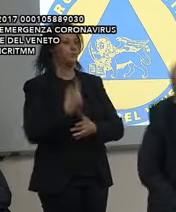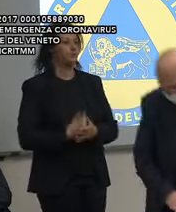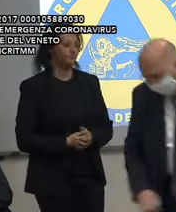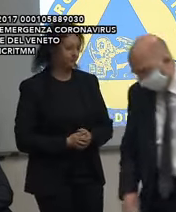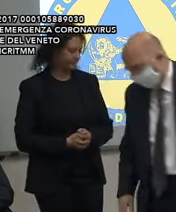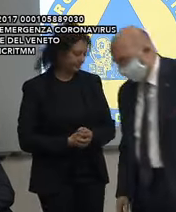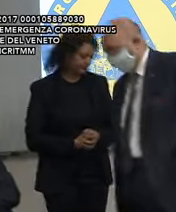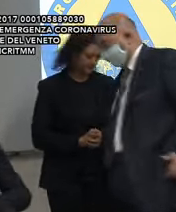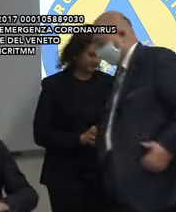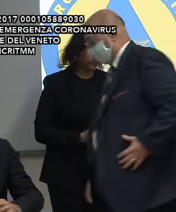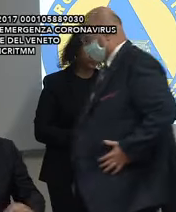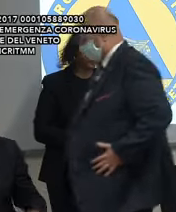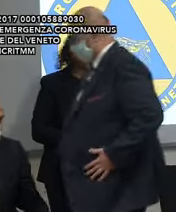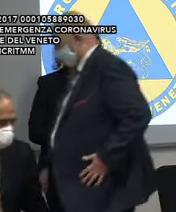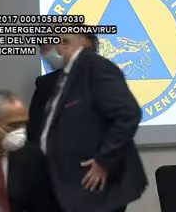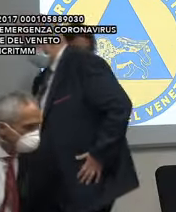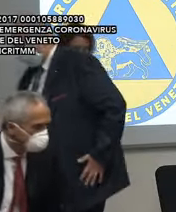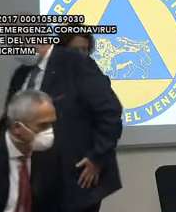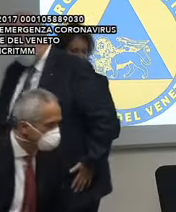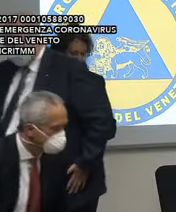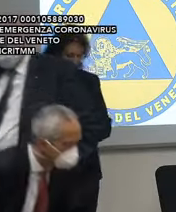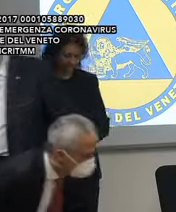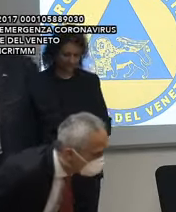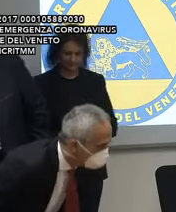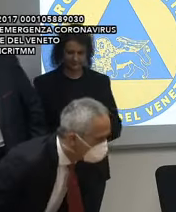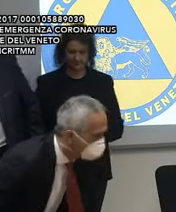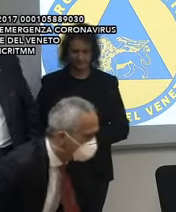Prego, Flo. Dottor Flo.